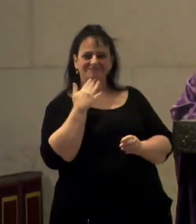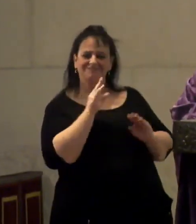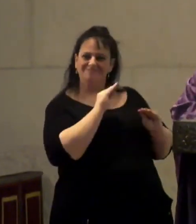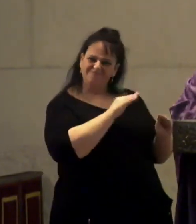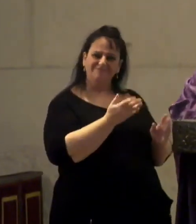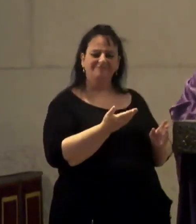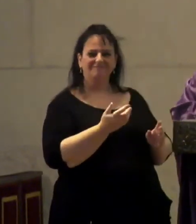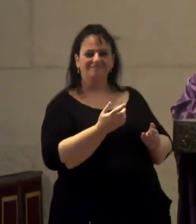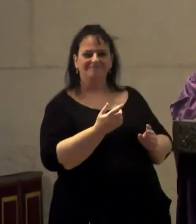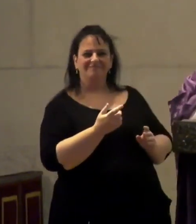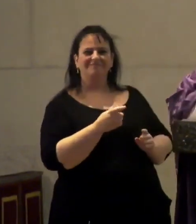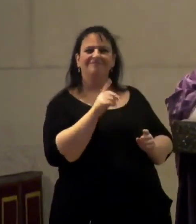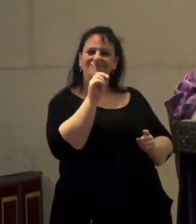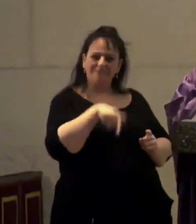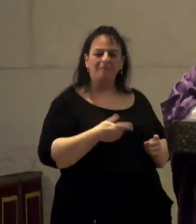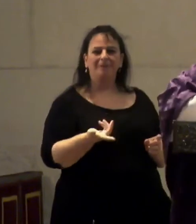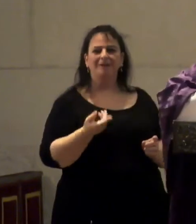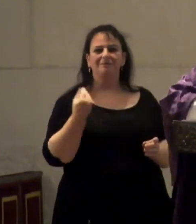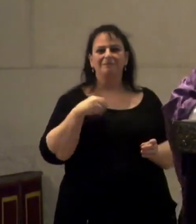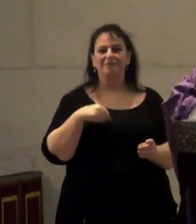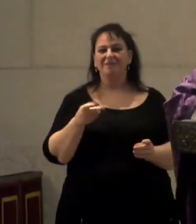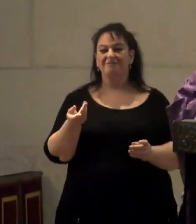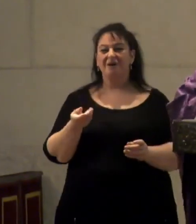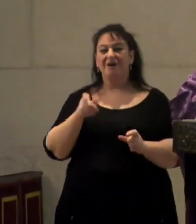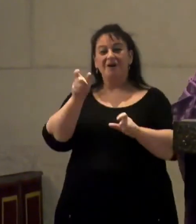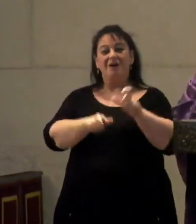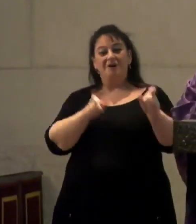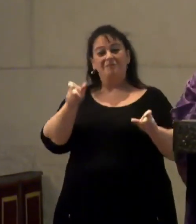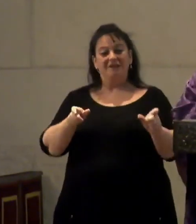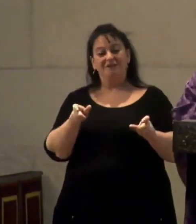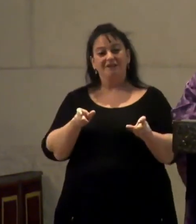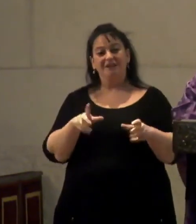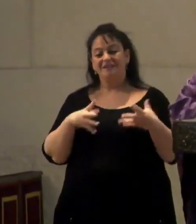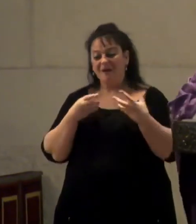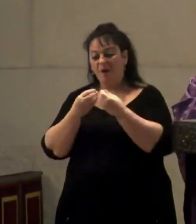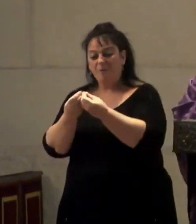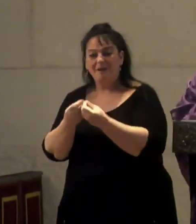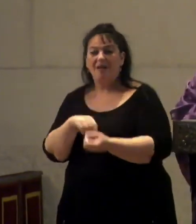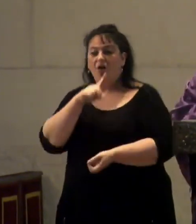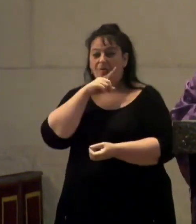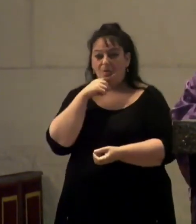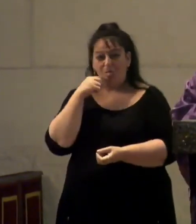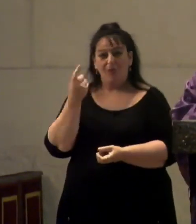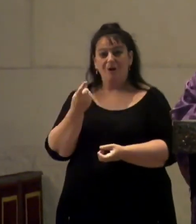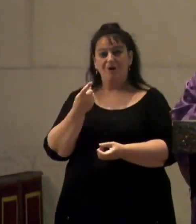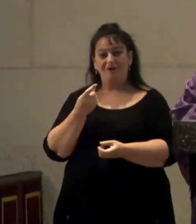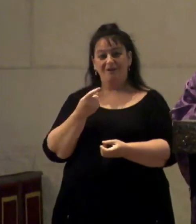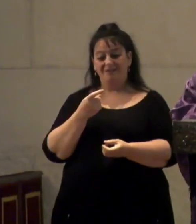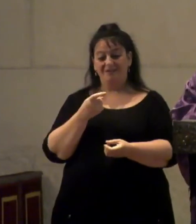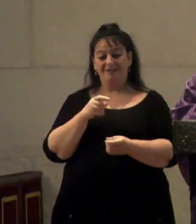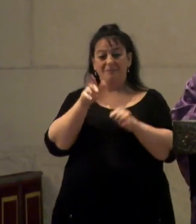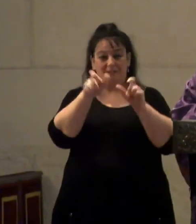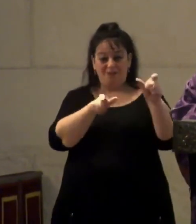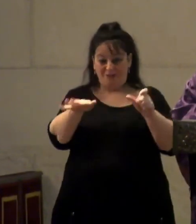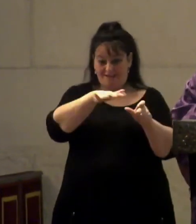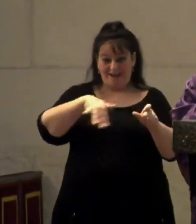Es el reproche también que se escucha entre aquellos que van a acompañar en el duelo a estas hermanas que han perdido a su